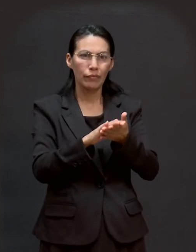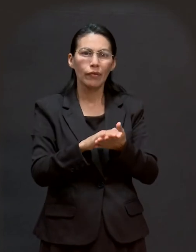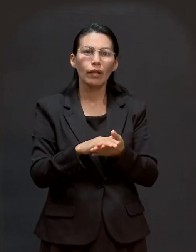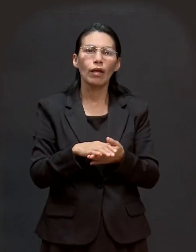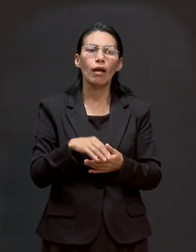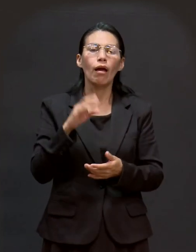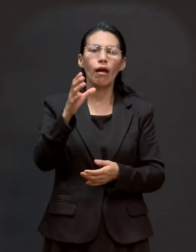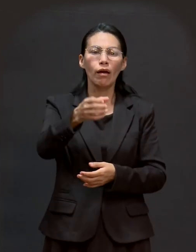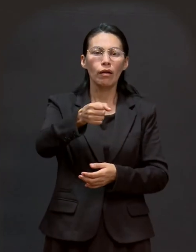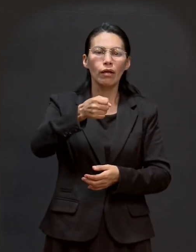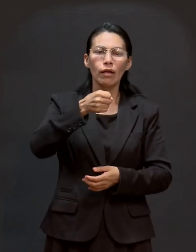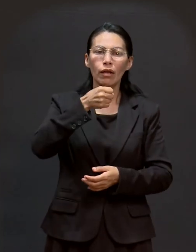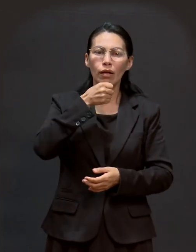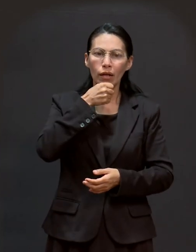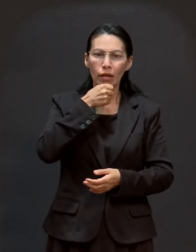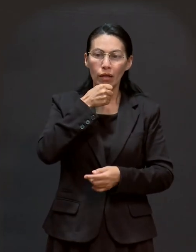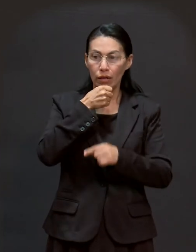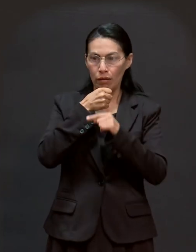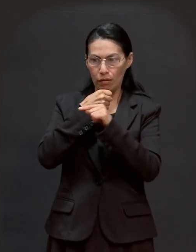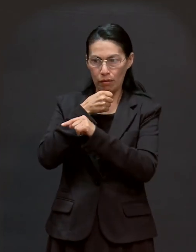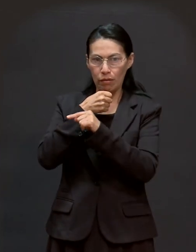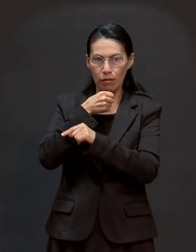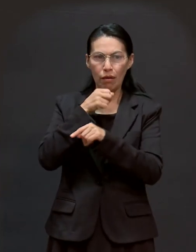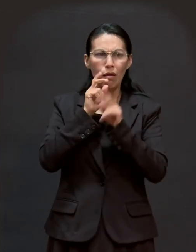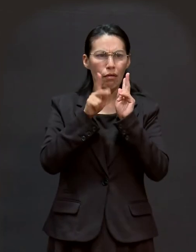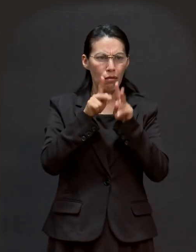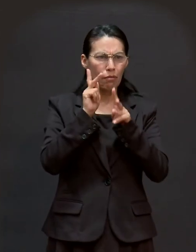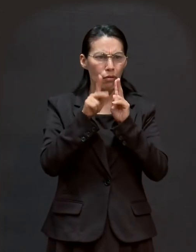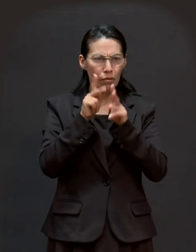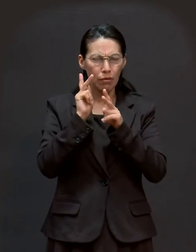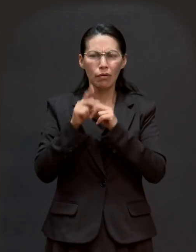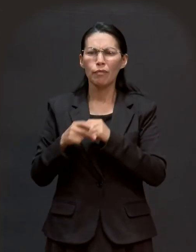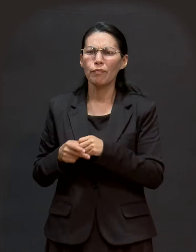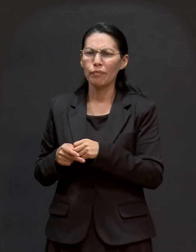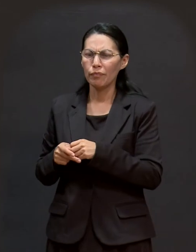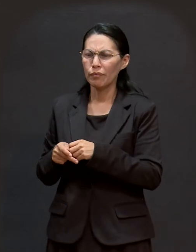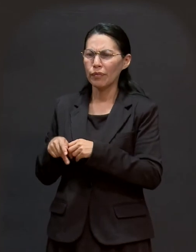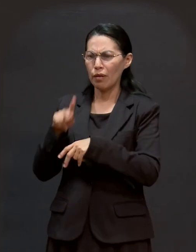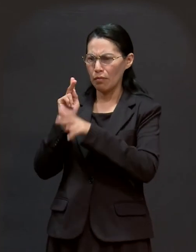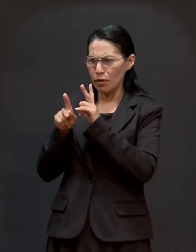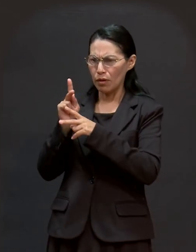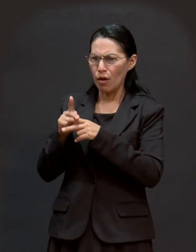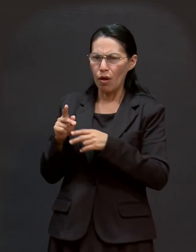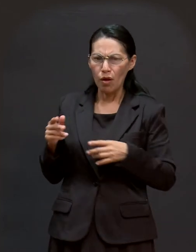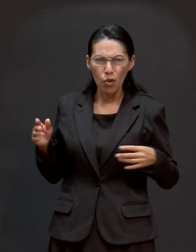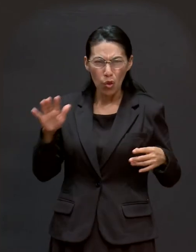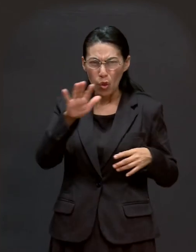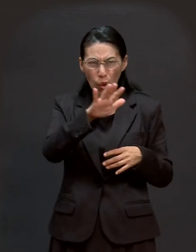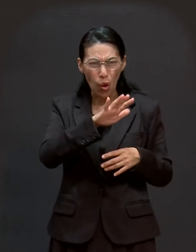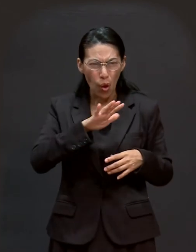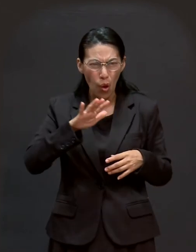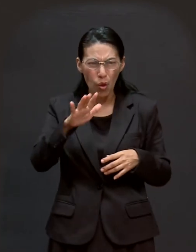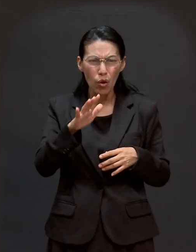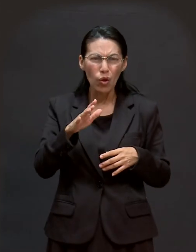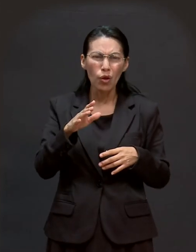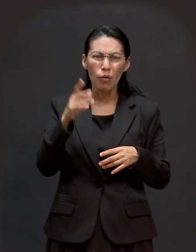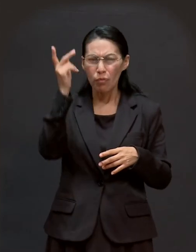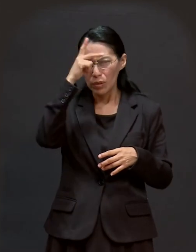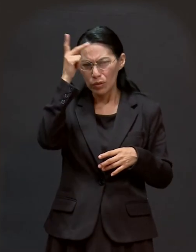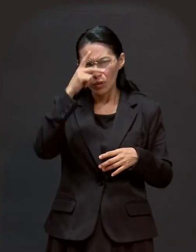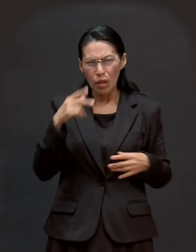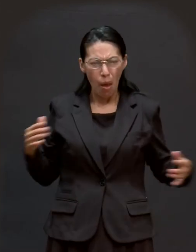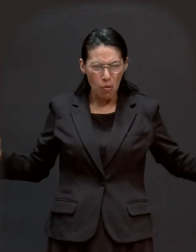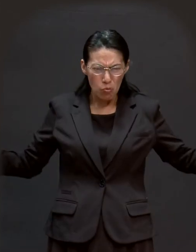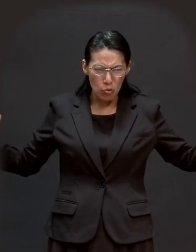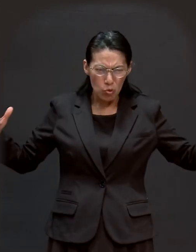micrófono y le dije a todos los capellanes lo que ella me acababa de contar así que fue como una tromba de capellán